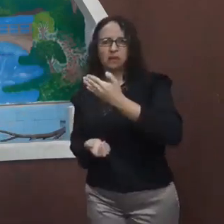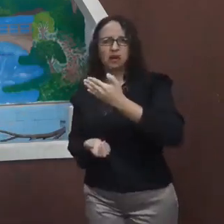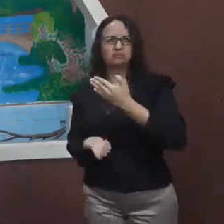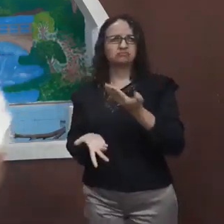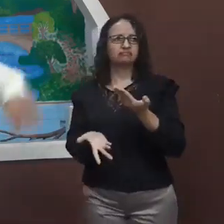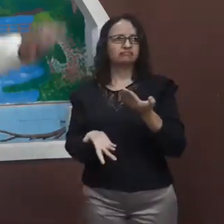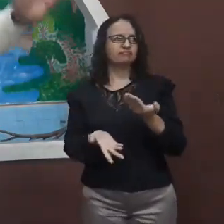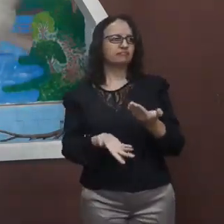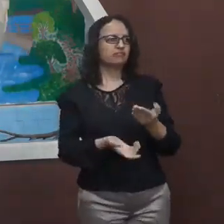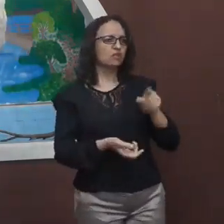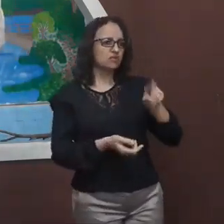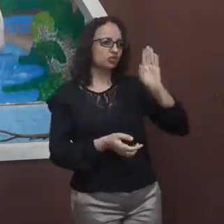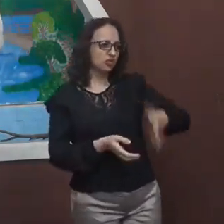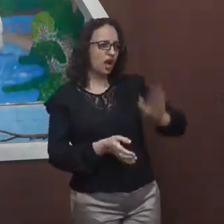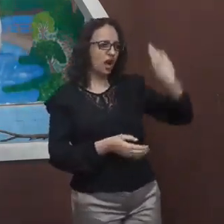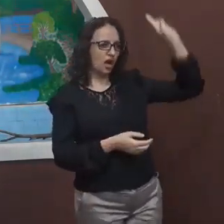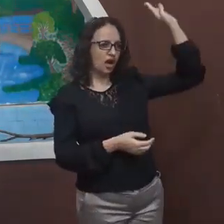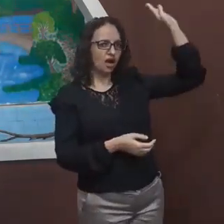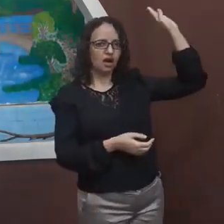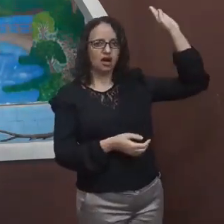Quem passou por alguma provação hoje? Diga.